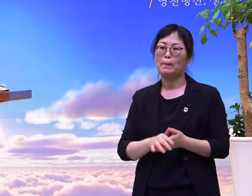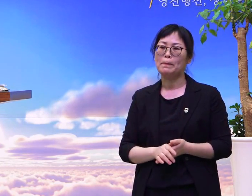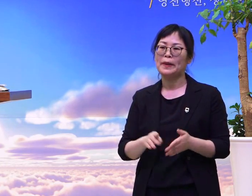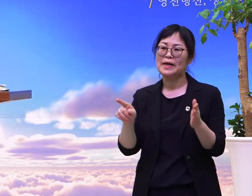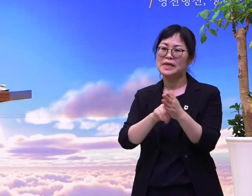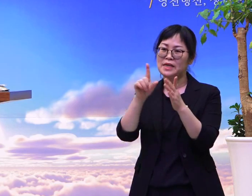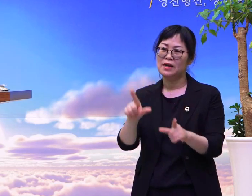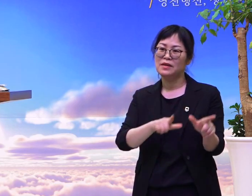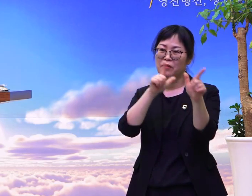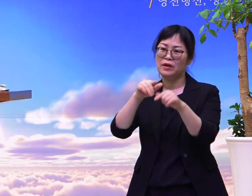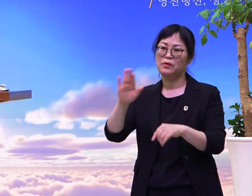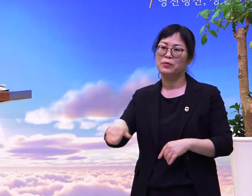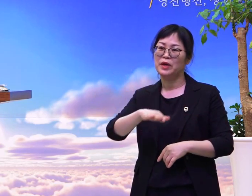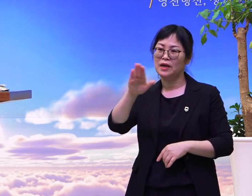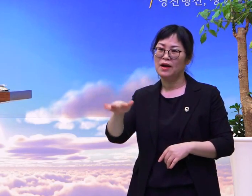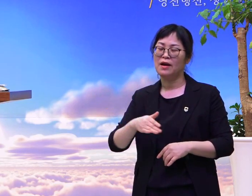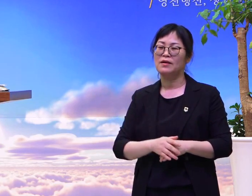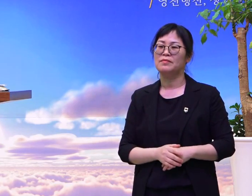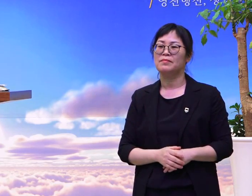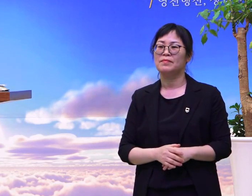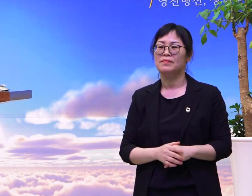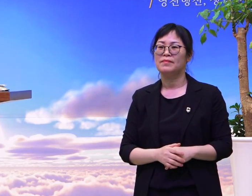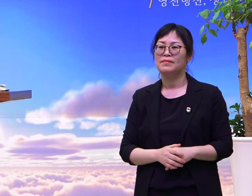신앙생활을 하고 있는 우리가